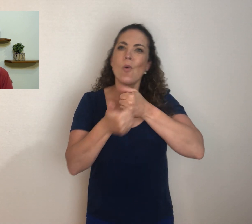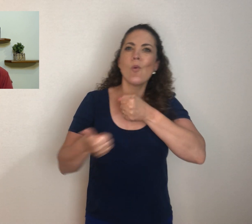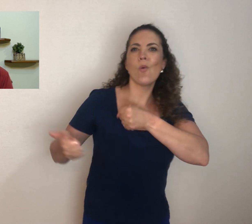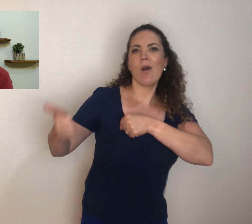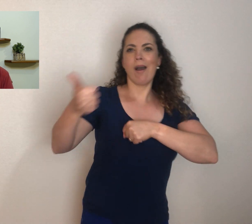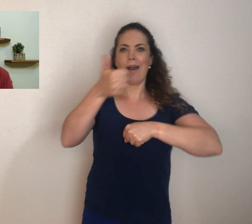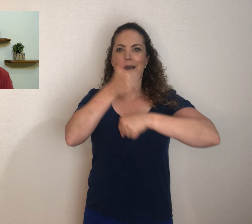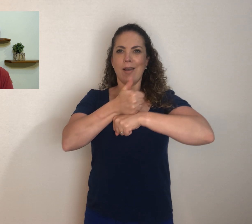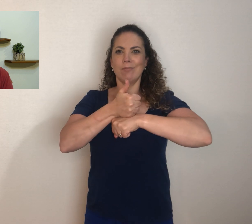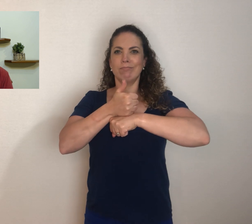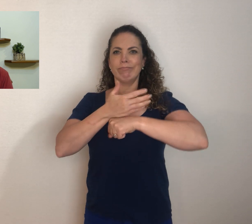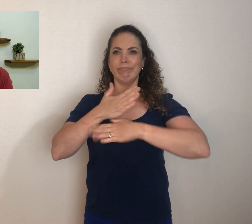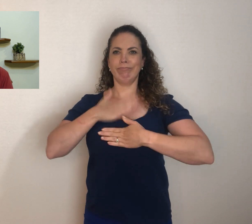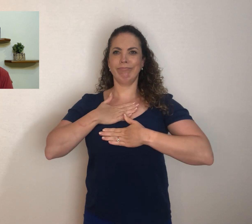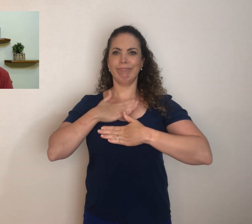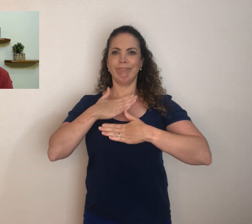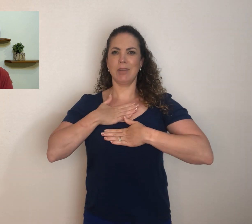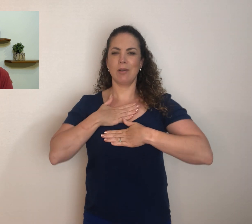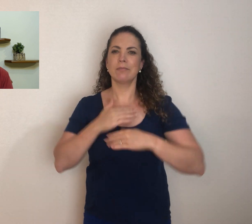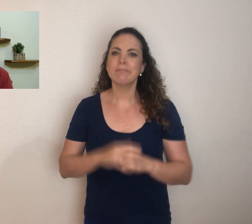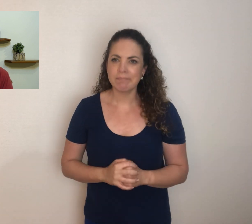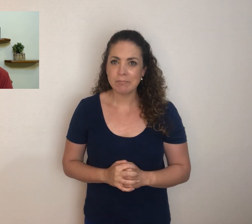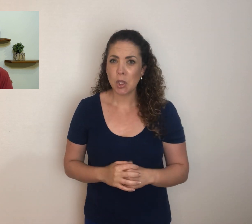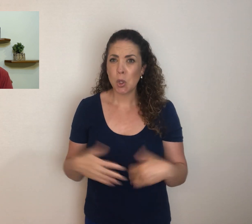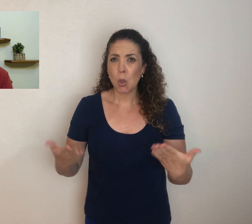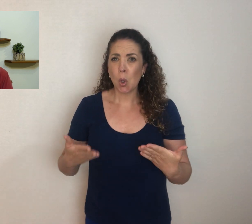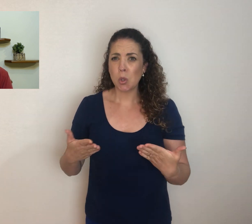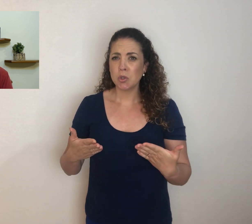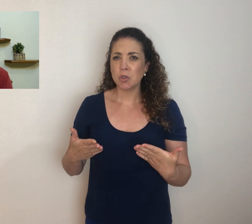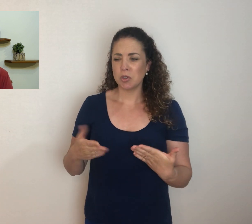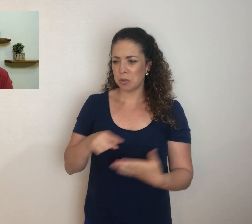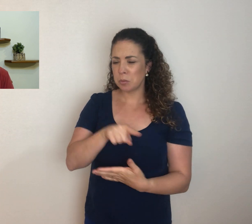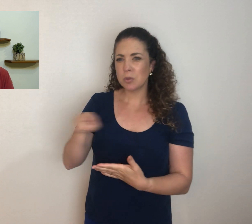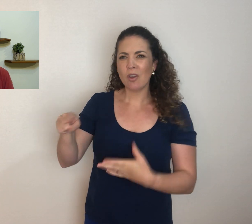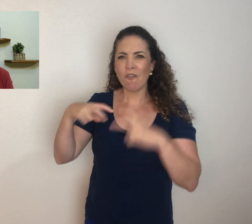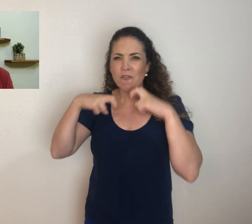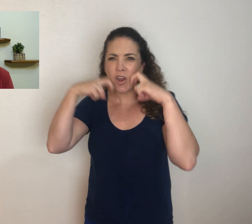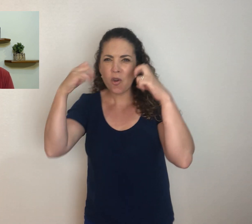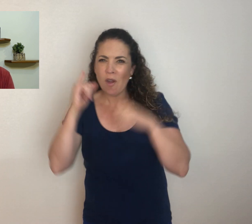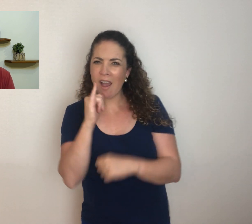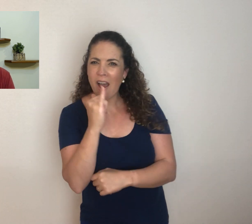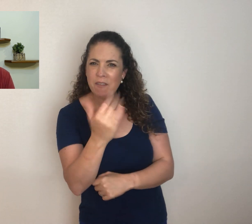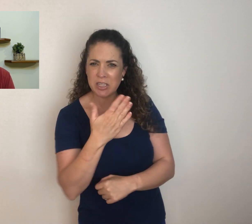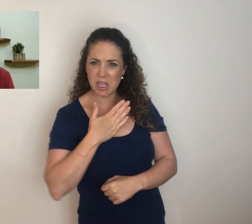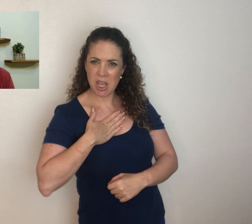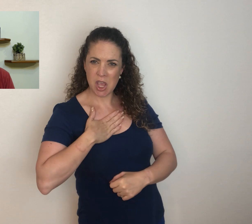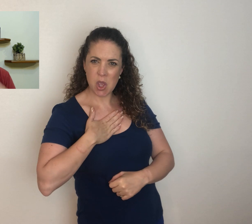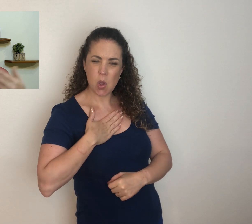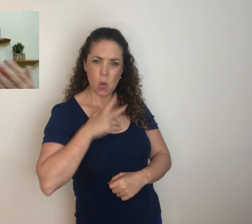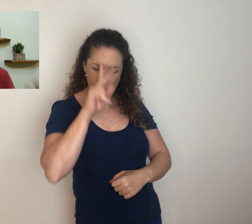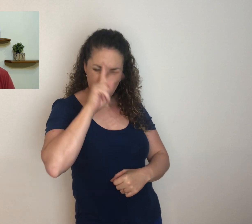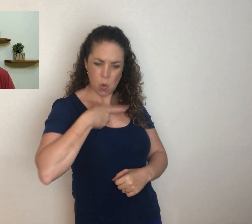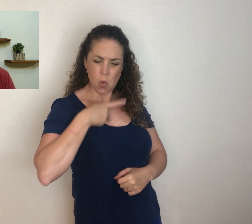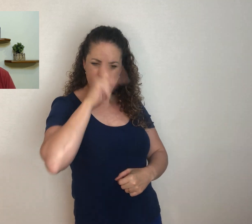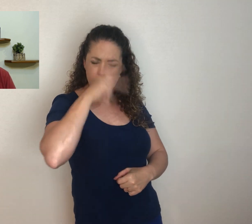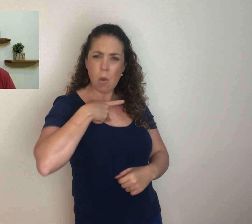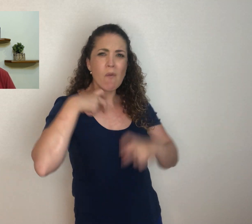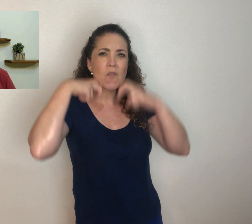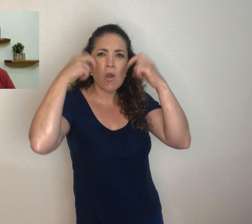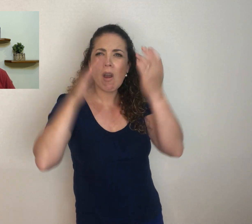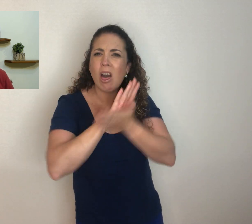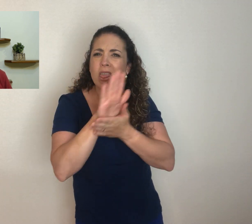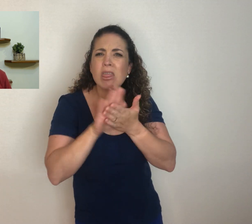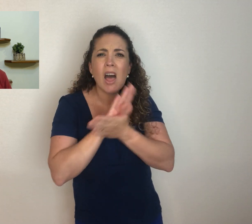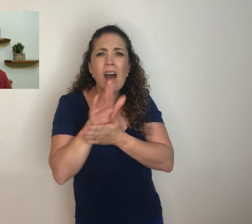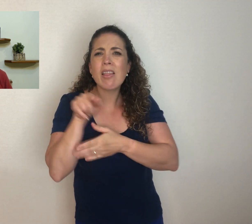de dizer isto, que eles buscam os próprios interesses. Por ser voltado para si, o egoísta